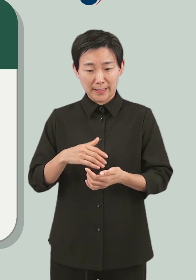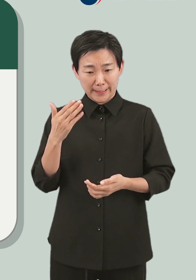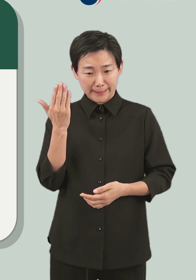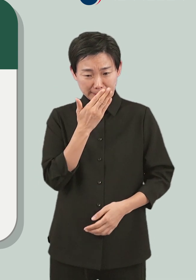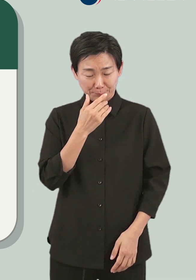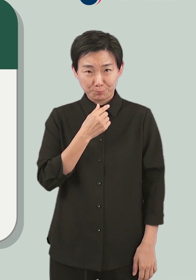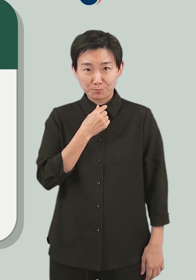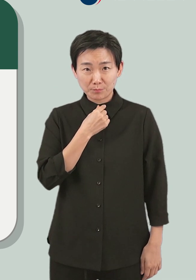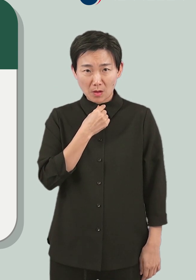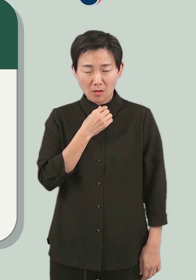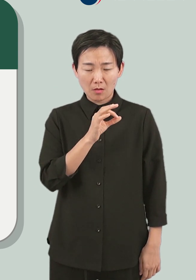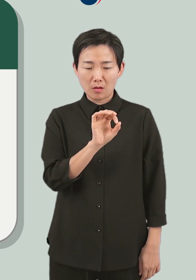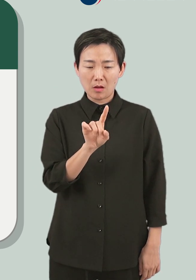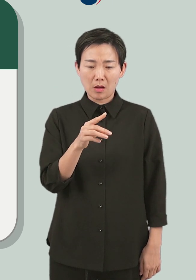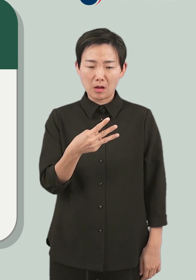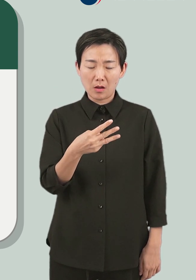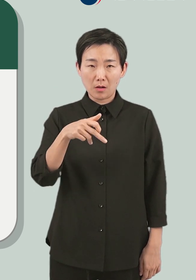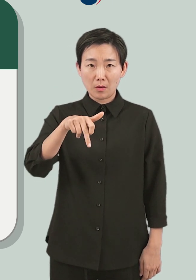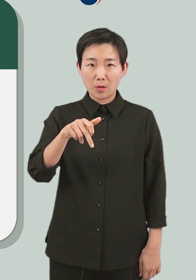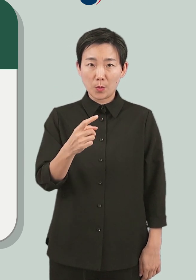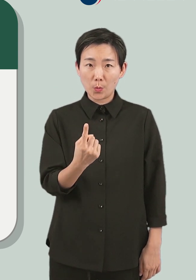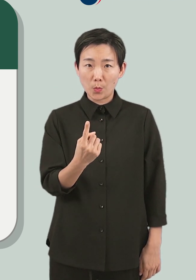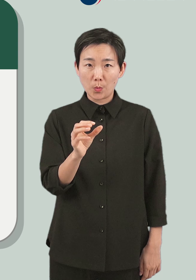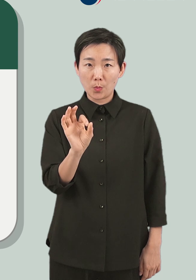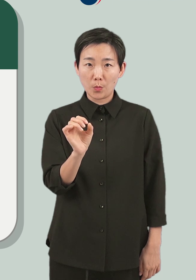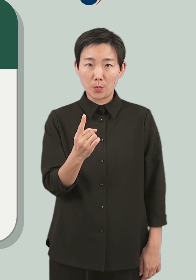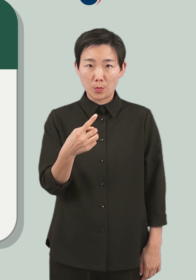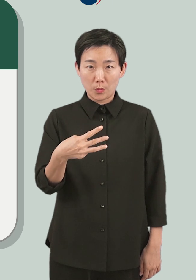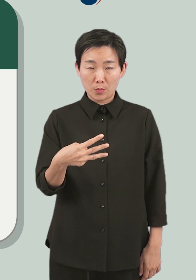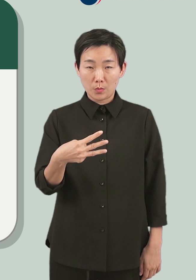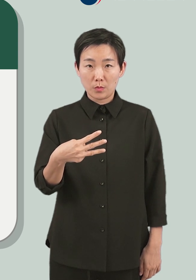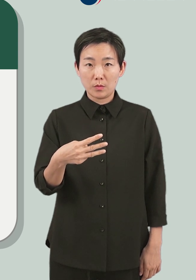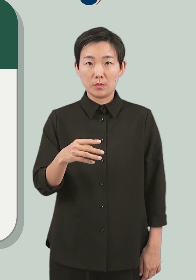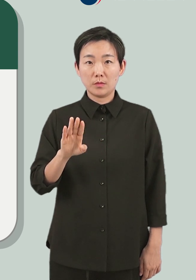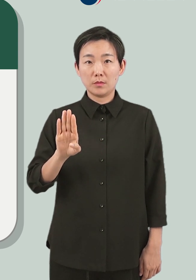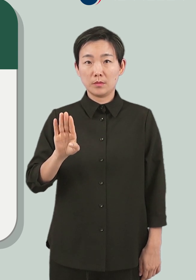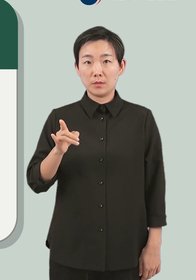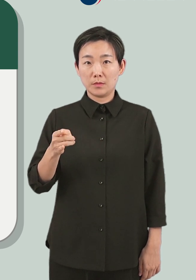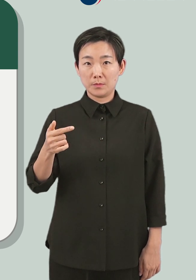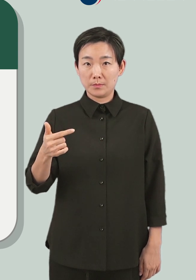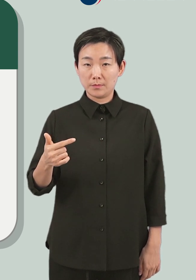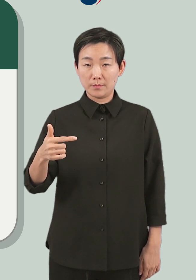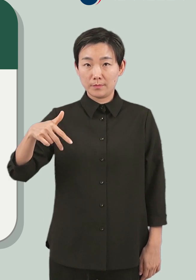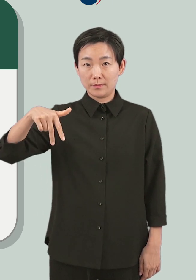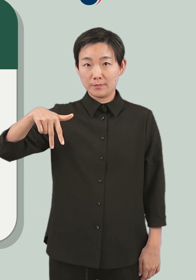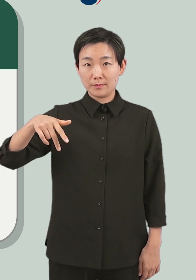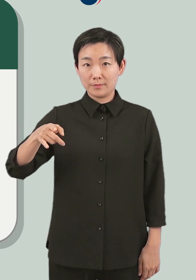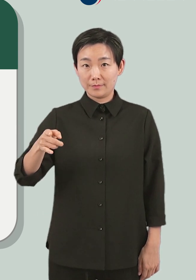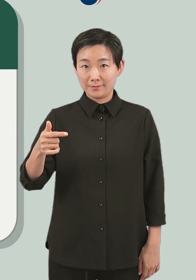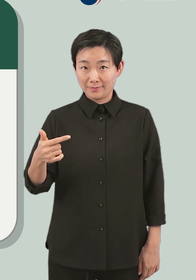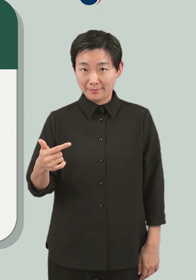신화 등의 화학약품은 사용하지 않습니다. 역류하에 손이 닿지 않는 곳에 보관합니다.